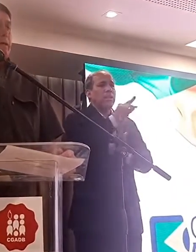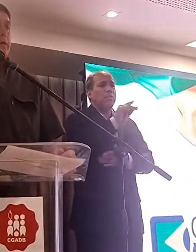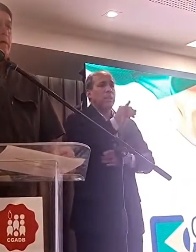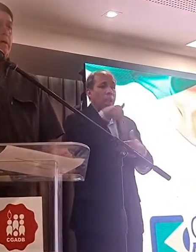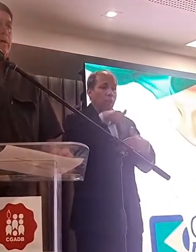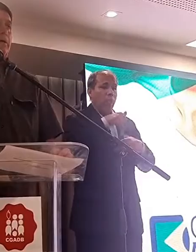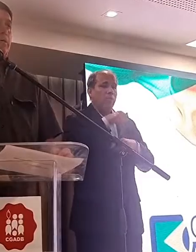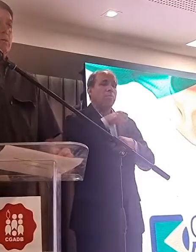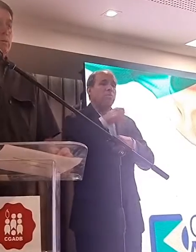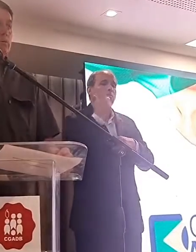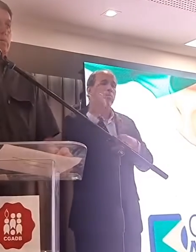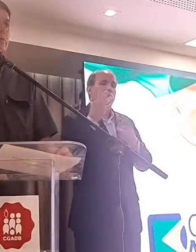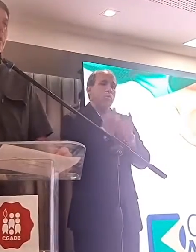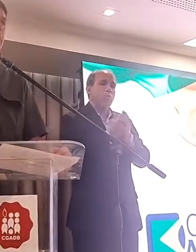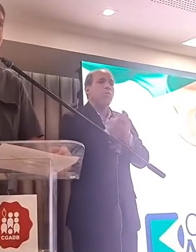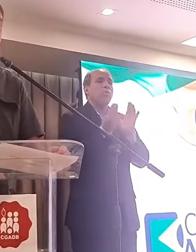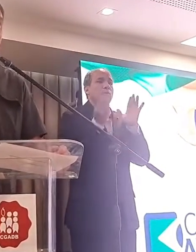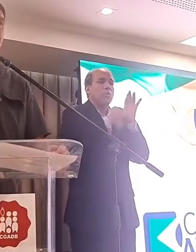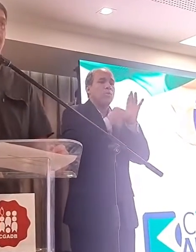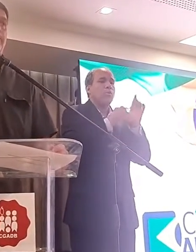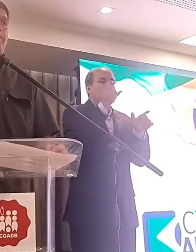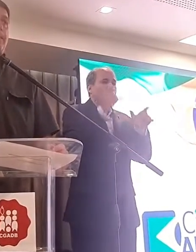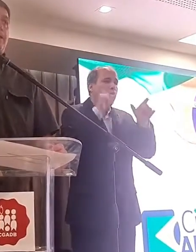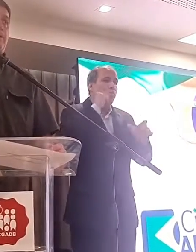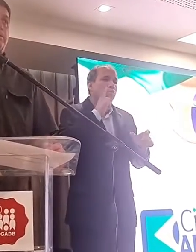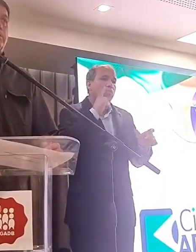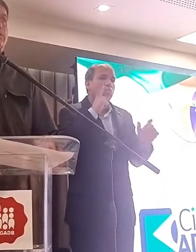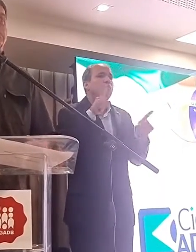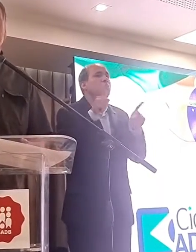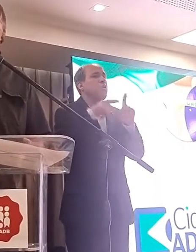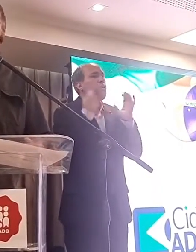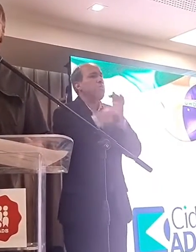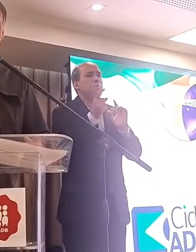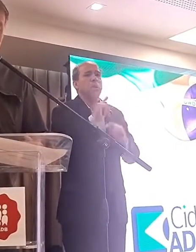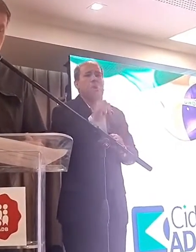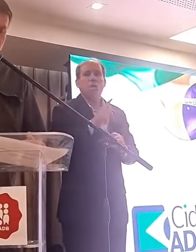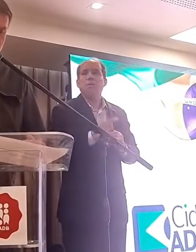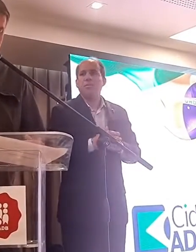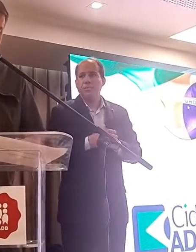também os surdos pelo Brasil. Ou seja,